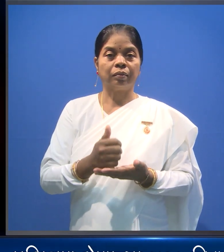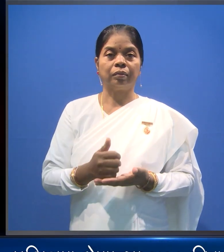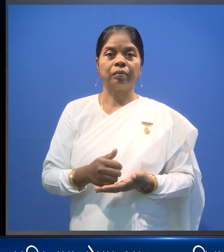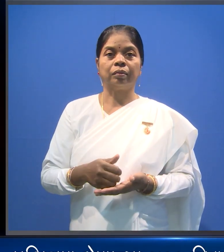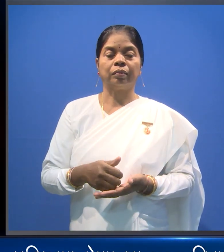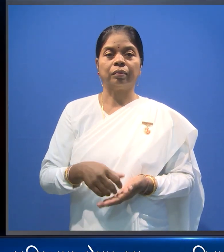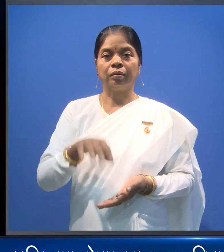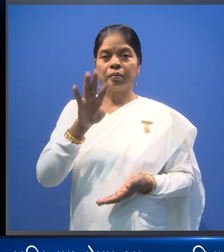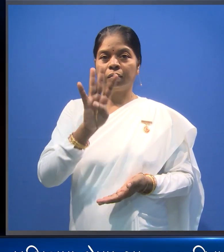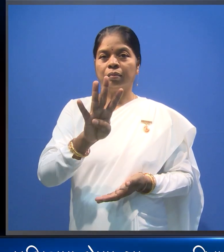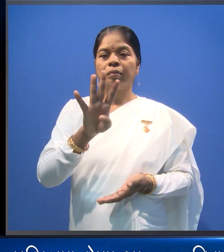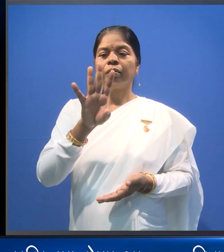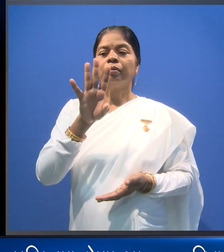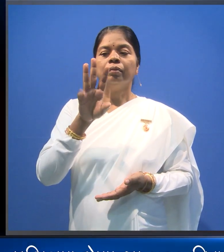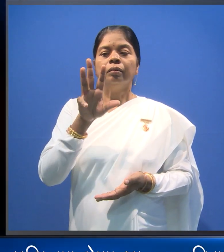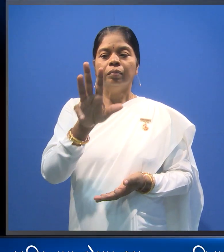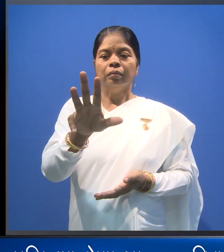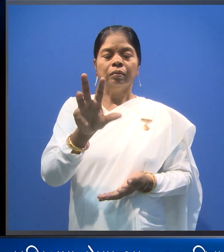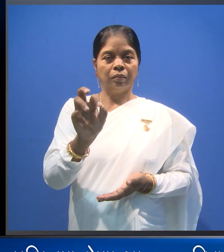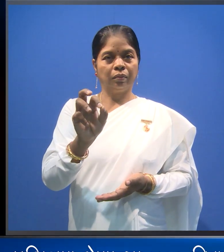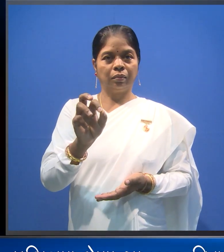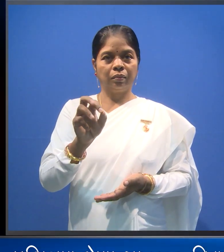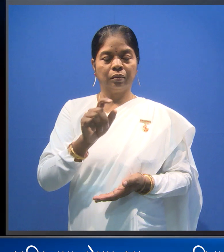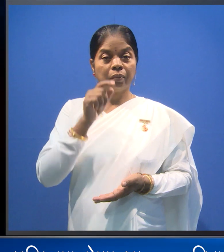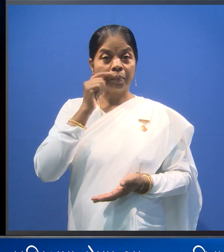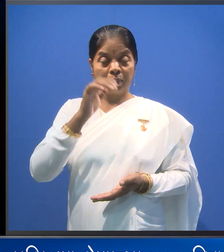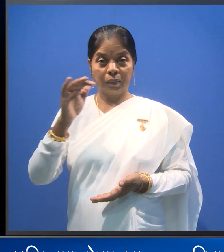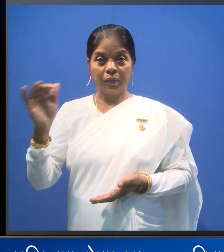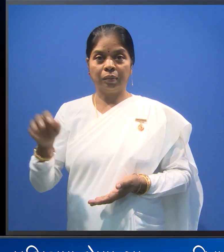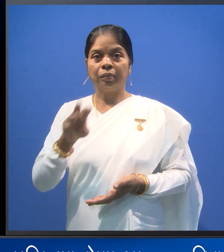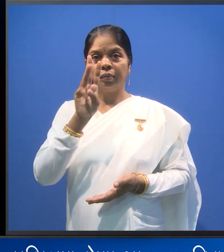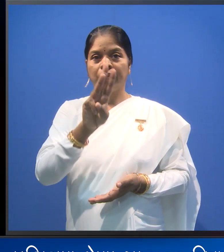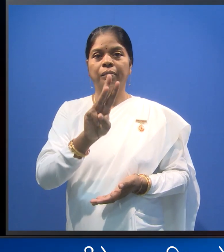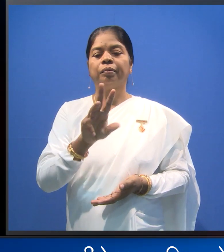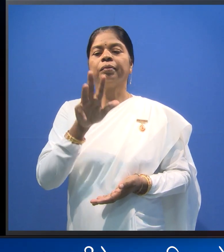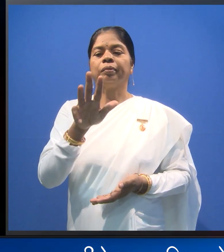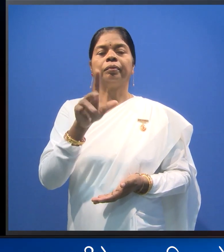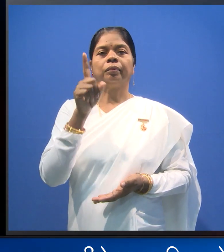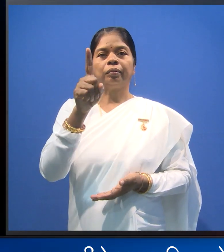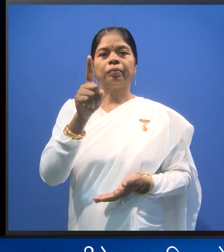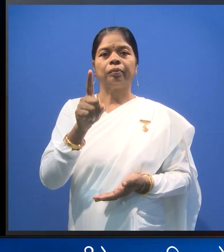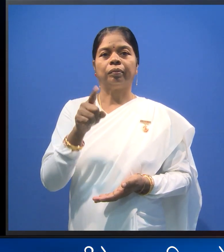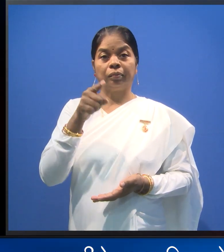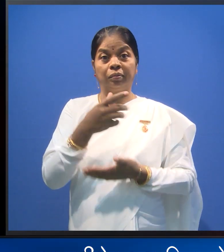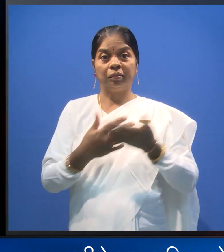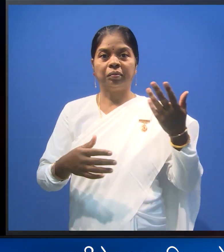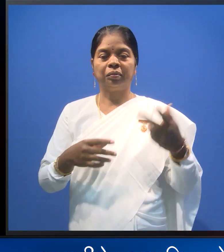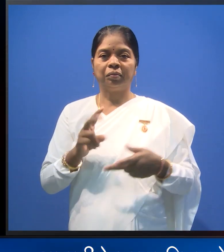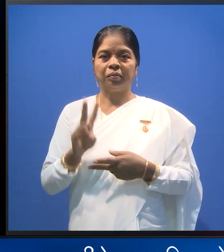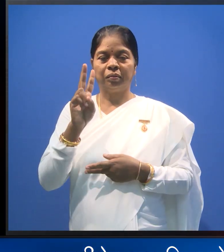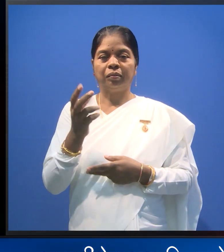घेणाऱ्या 490 विद्यार्थ्यांपैकी 391 विद्यार्थ्यांनी या परीक्षेत यश